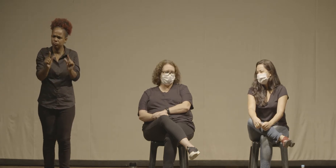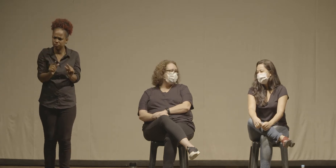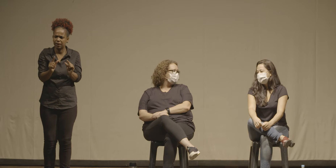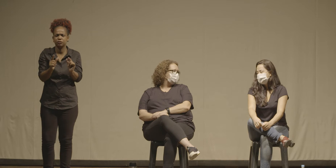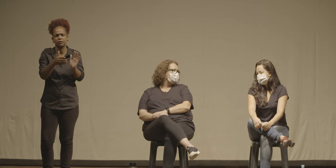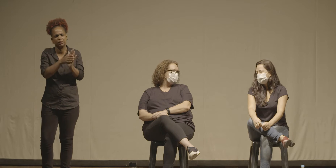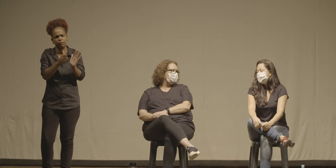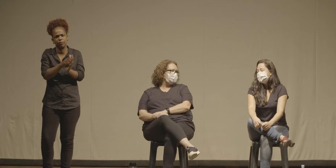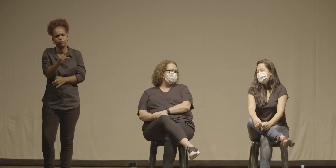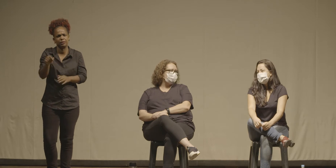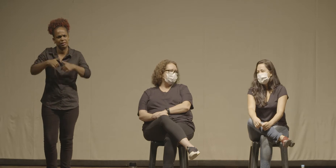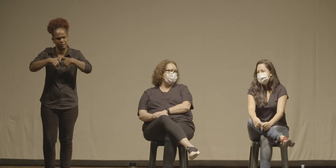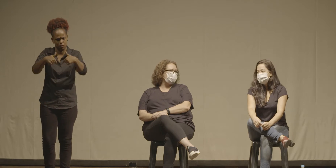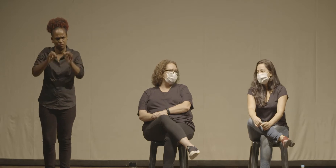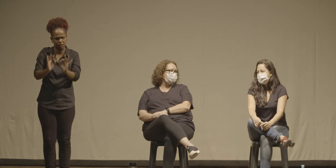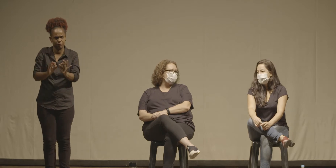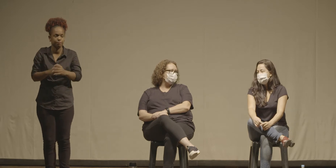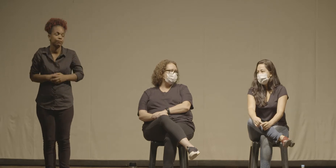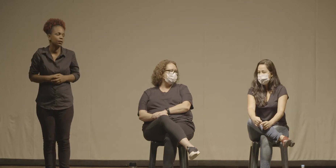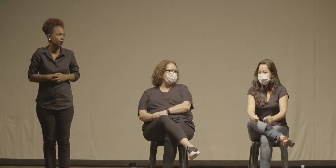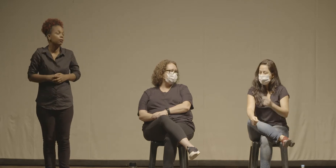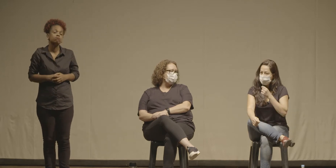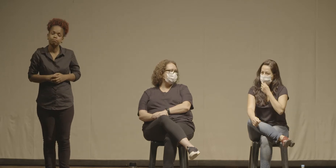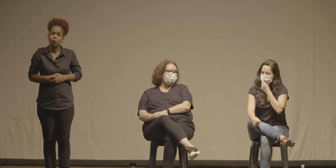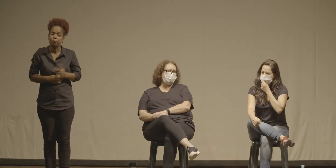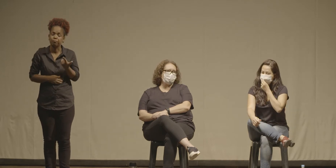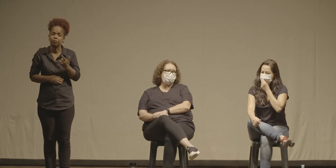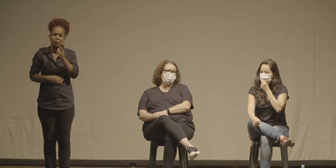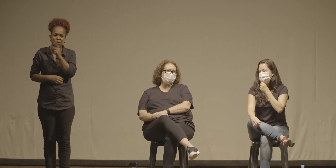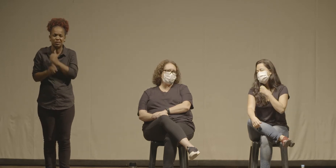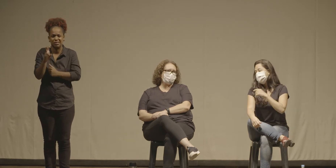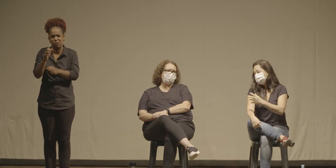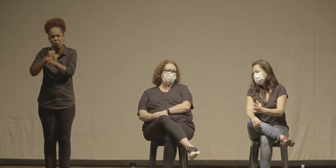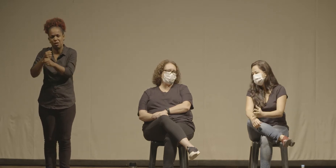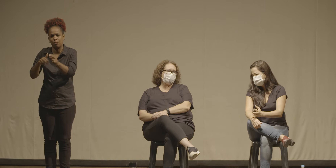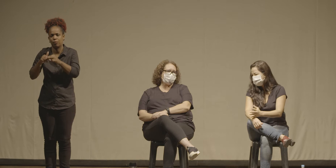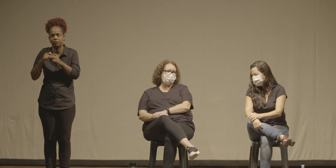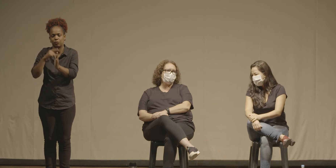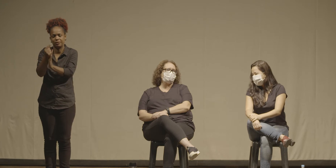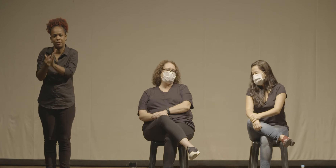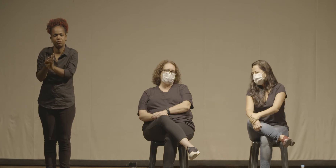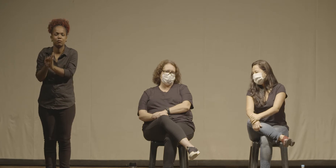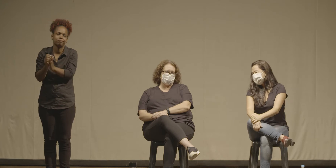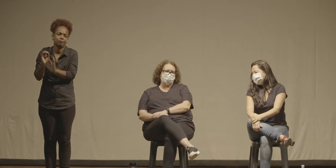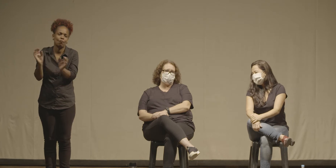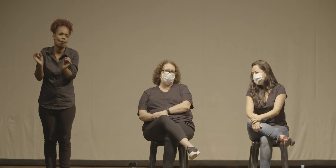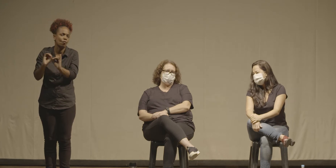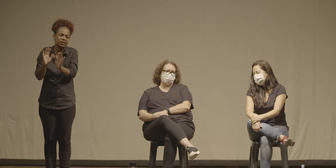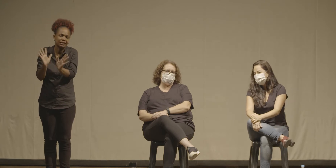essa proposta de fazer? Na verdade, a demora de 5 anos se deu ao orçamento nenhum,